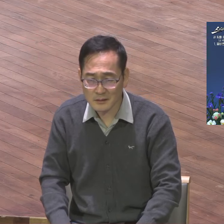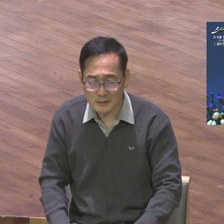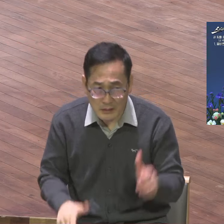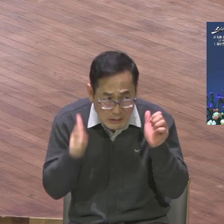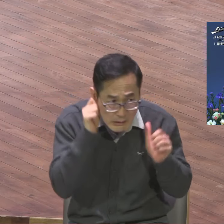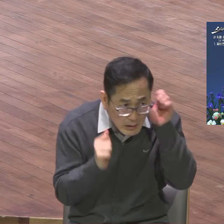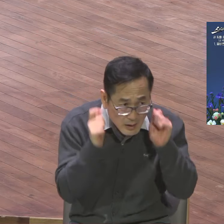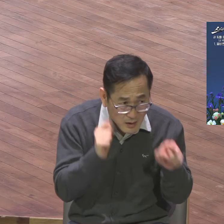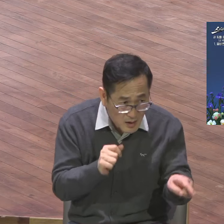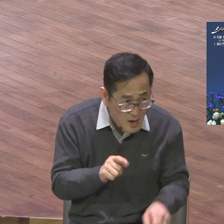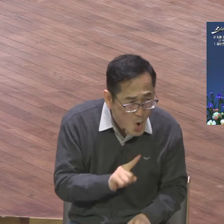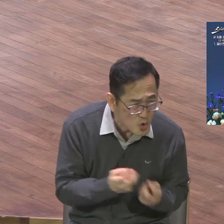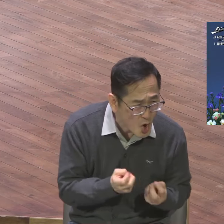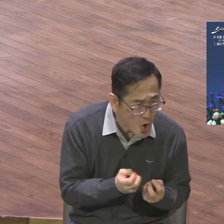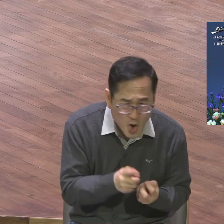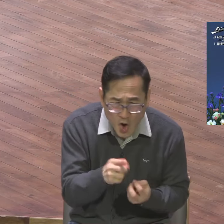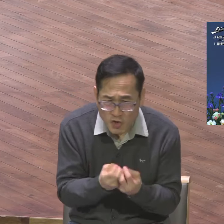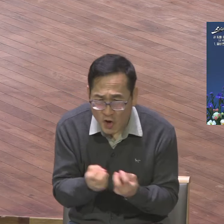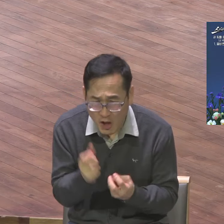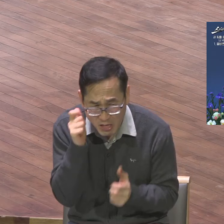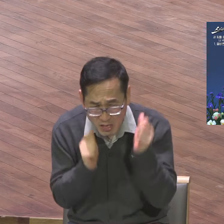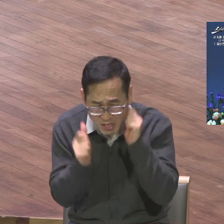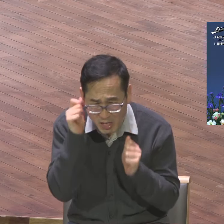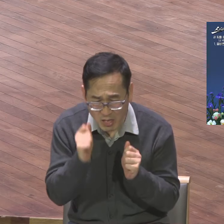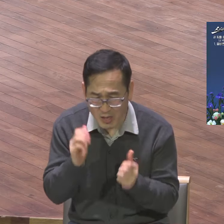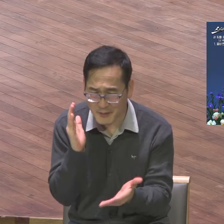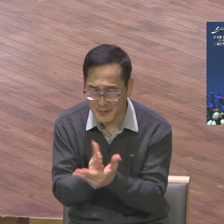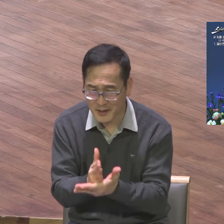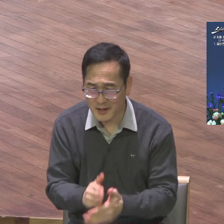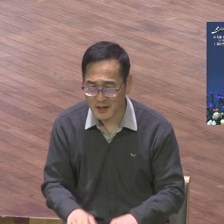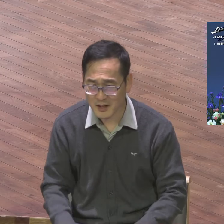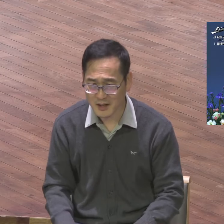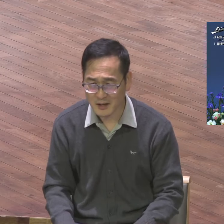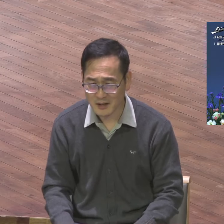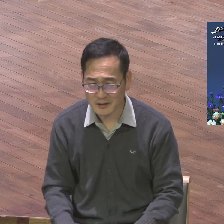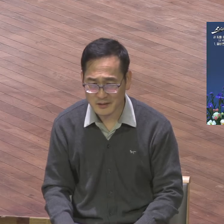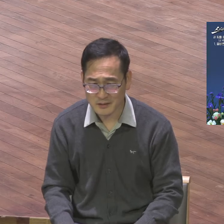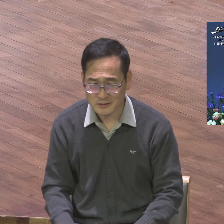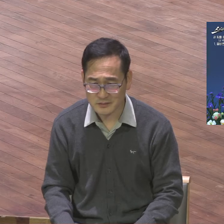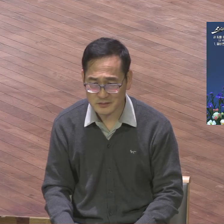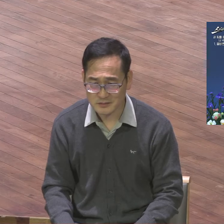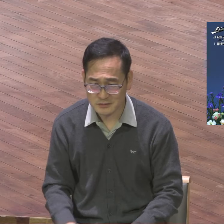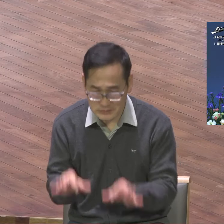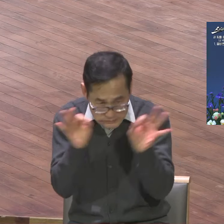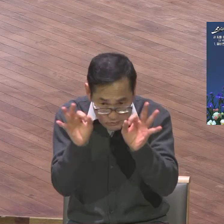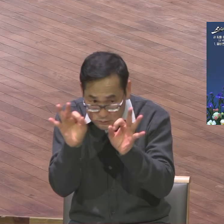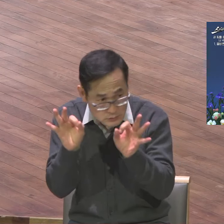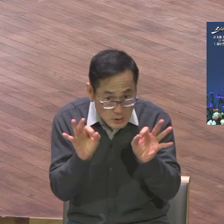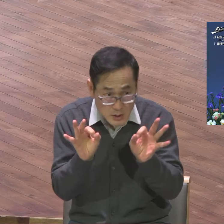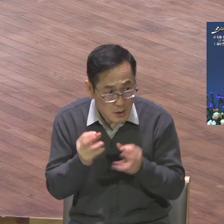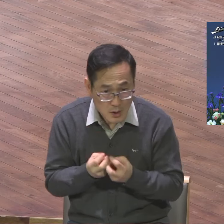저 사람 말 듣고 이런 소리 저런 소리 주워 들은 거 가지고 흔들립니까?